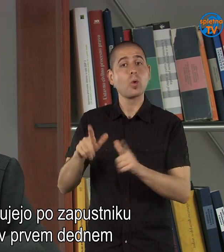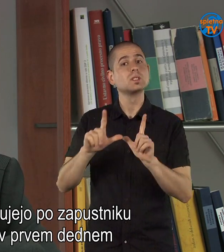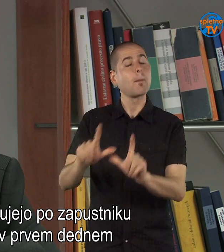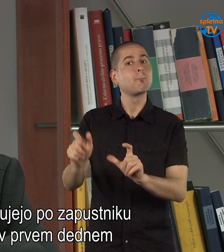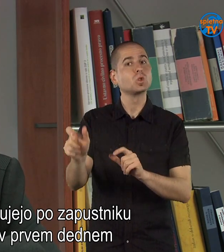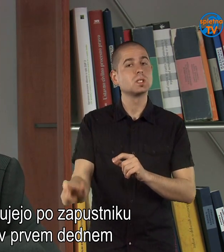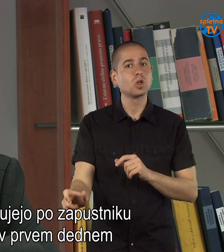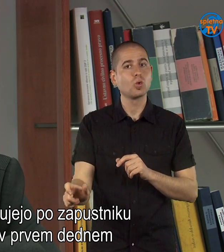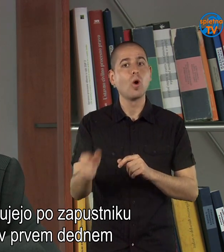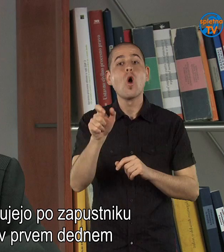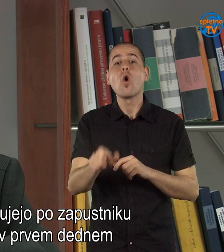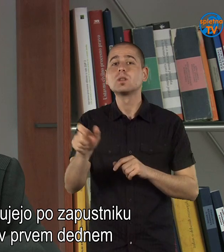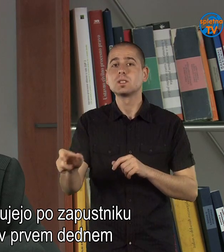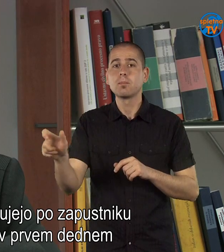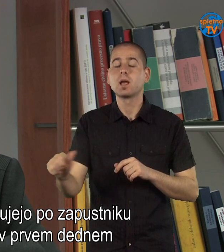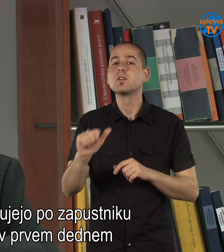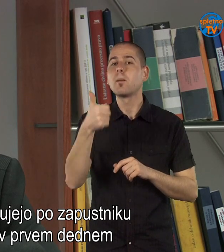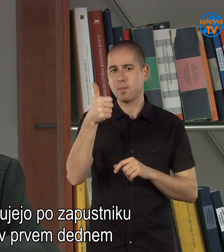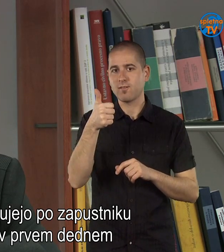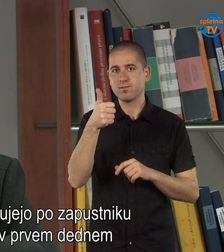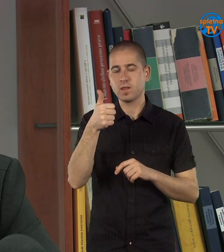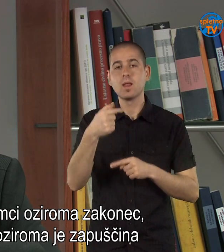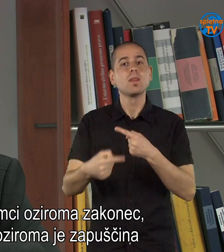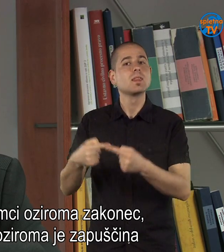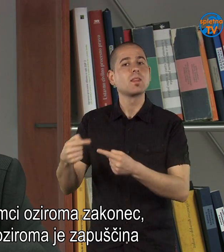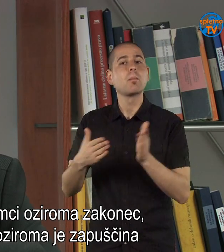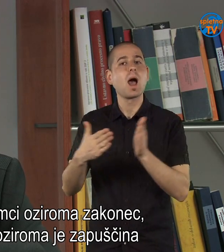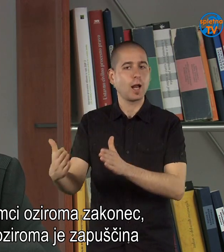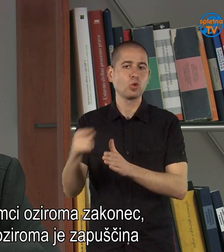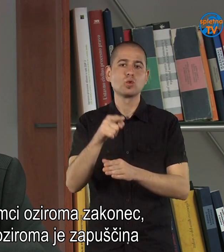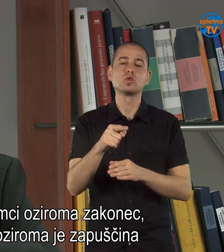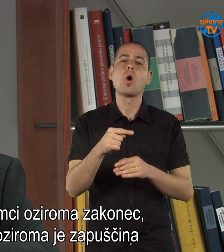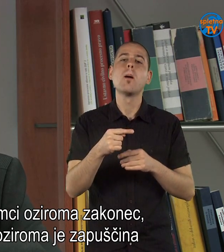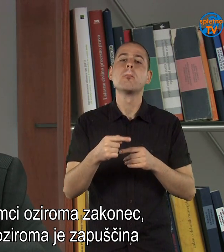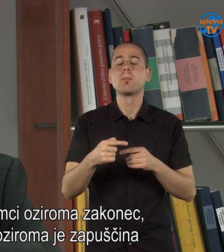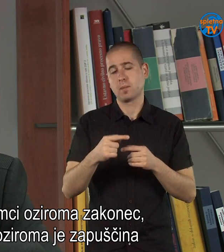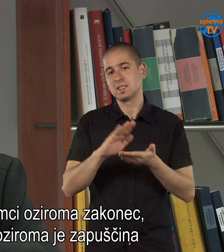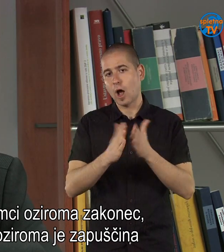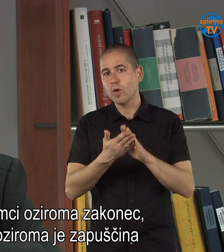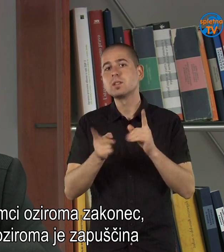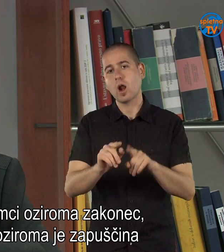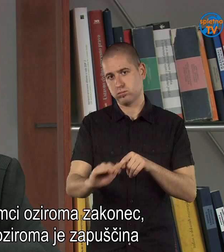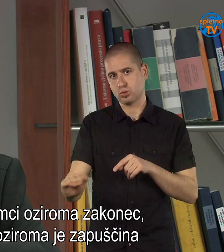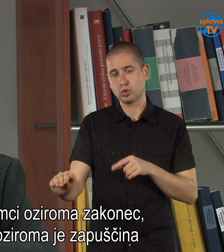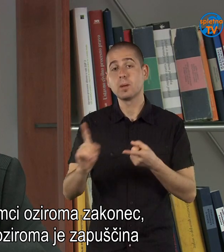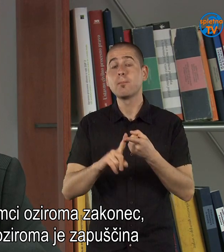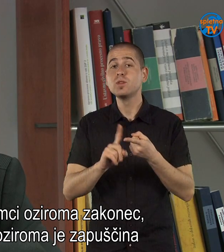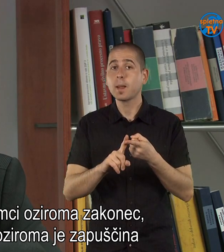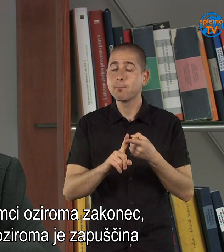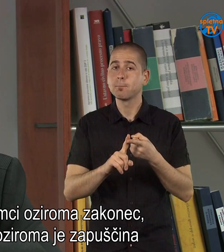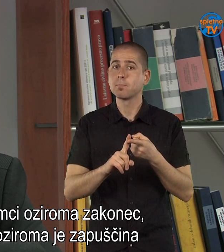po zapustniku osebe, ki so v prvem dednem redu, to so potomci oziroma zakonec,